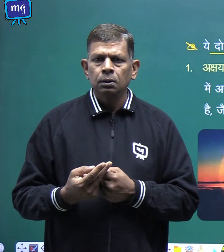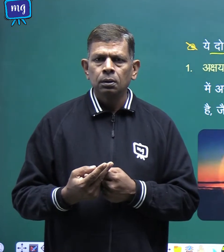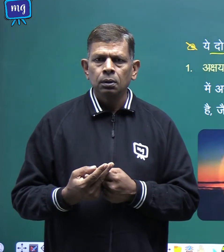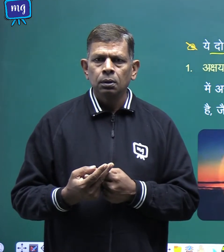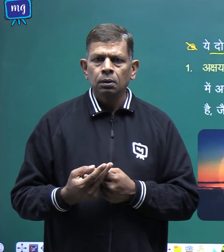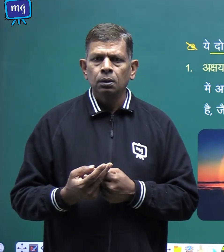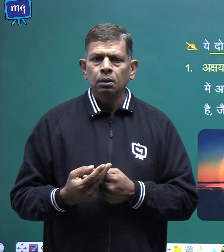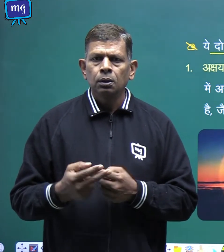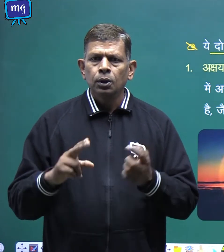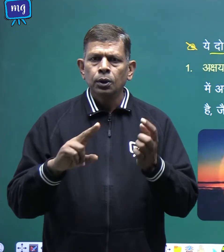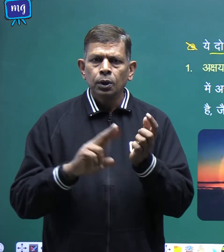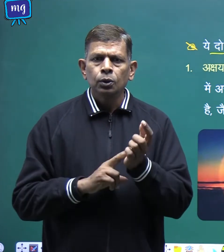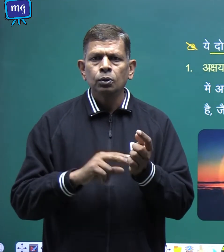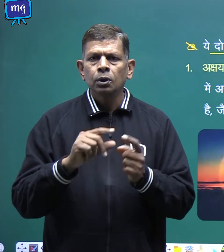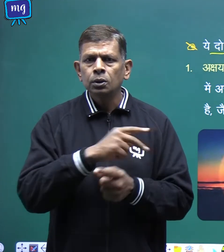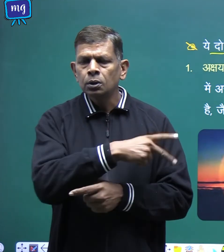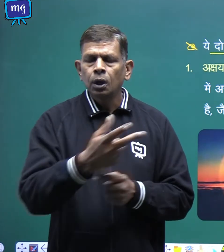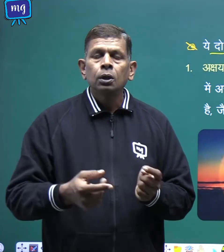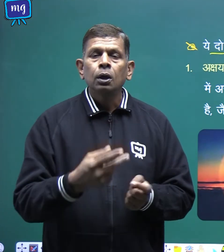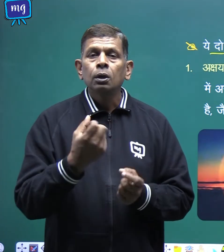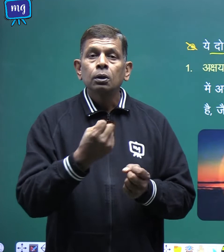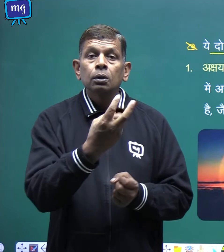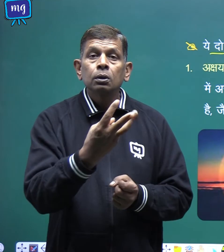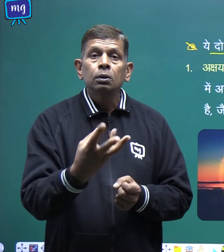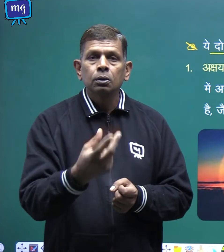प्राकृतिक संसाधन कितने प्रकार के होते हैं?